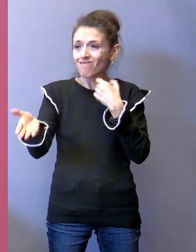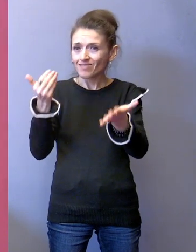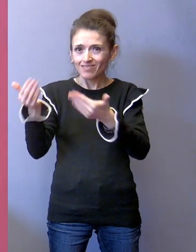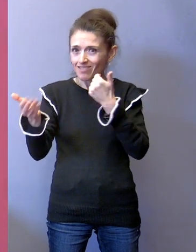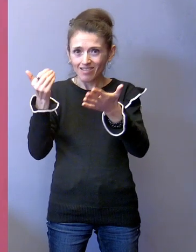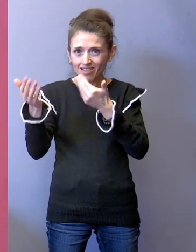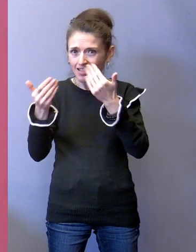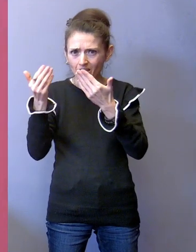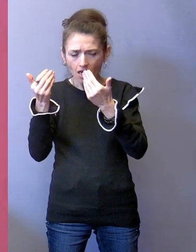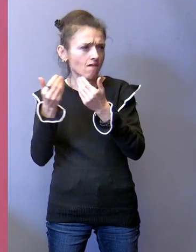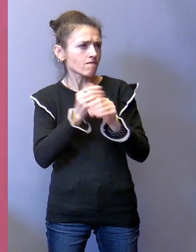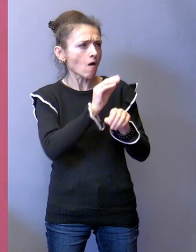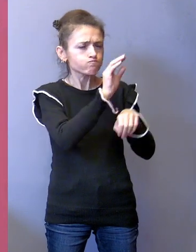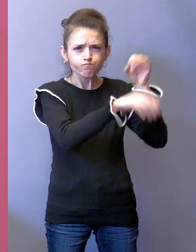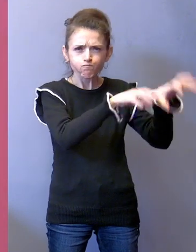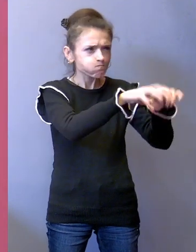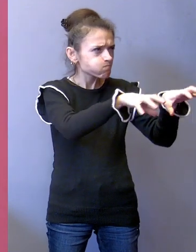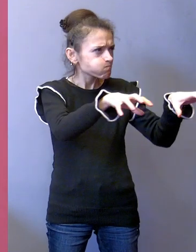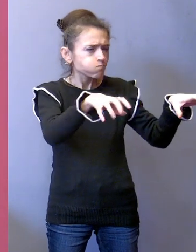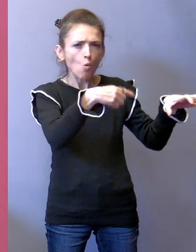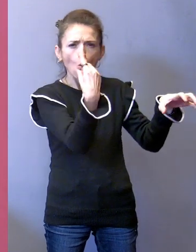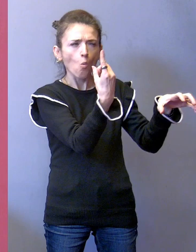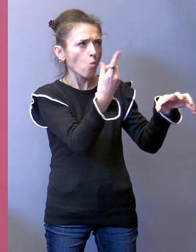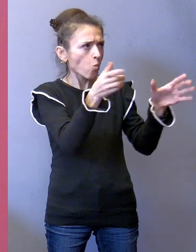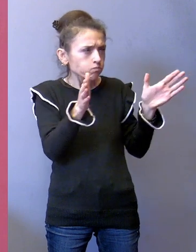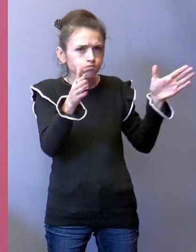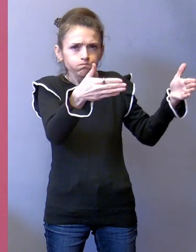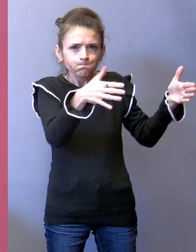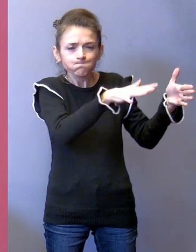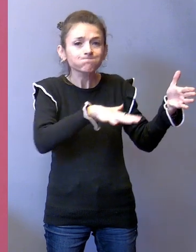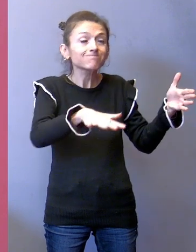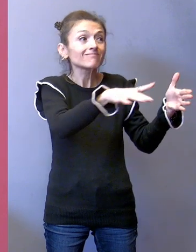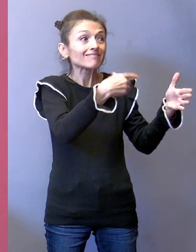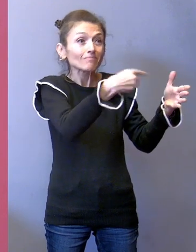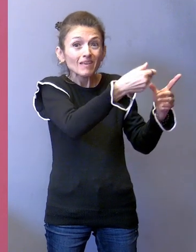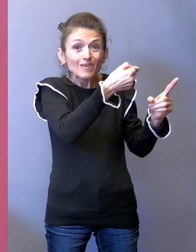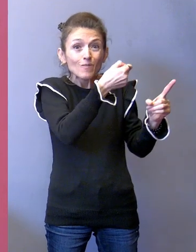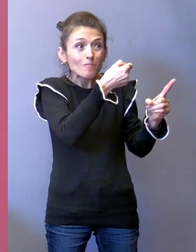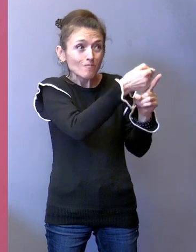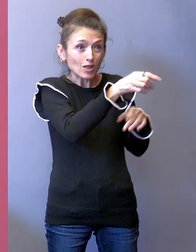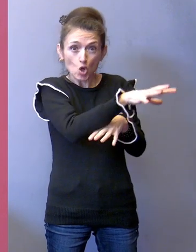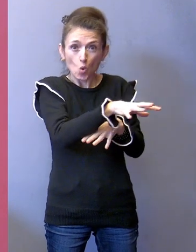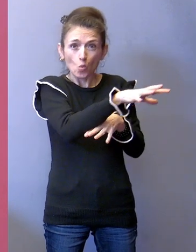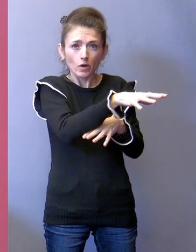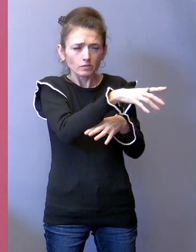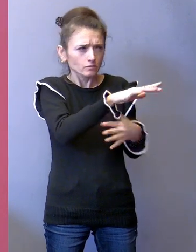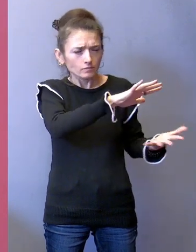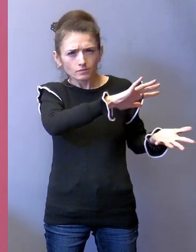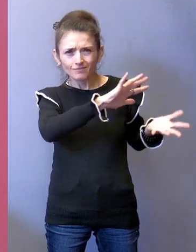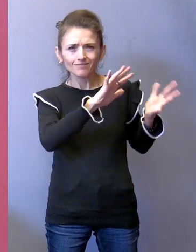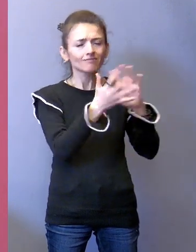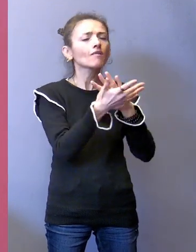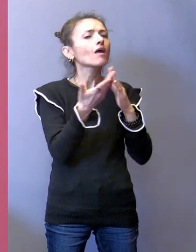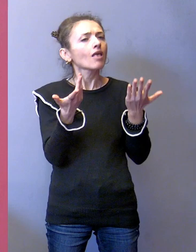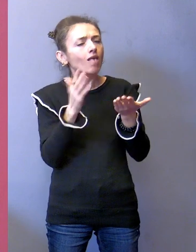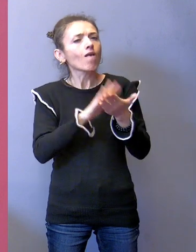concentro su un unico quartiere e in un unico punto l'impatto ambientale di quel quartiere cambia e come e le valutazioni di